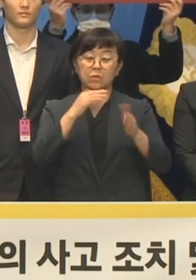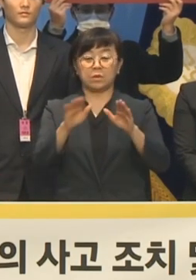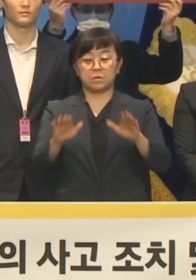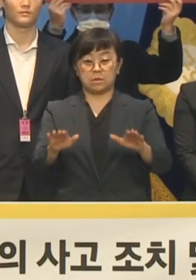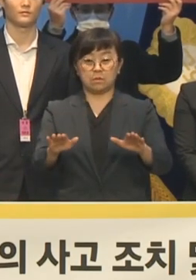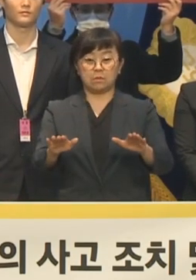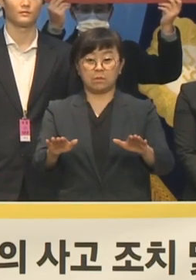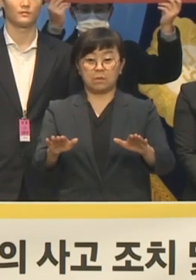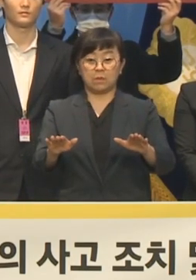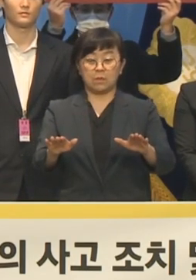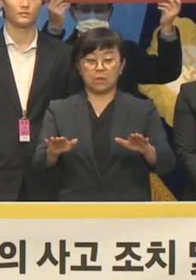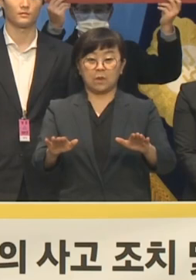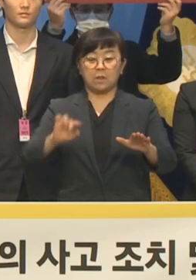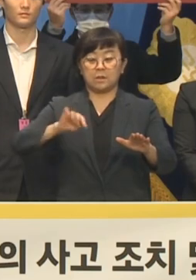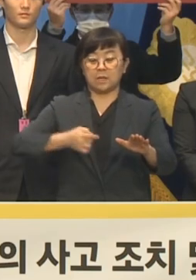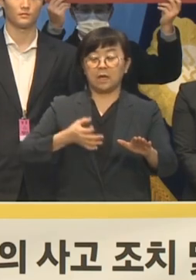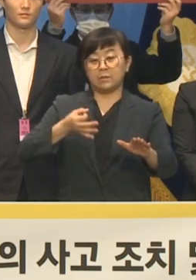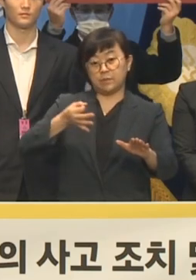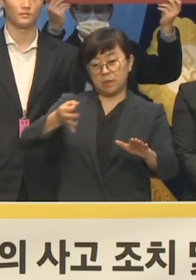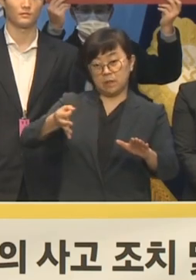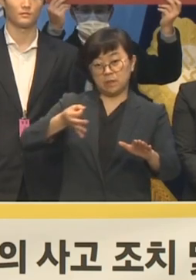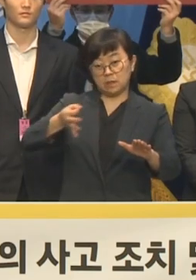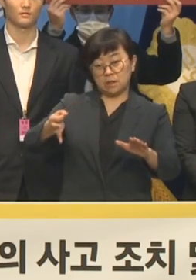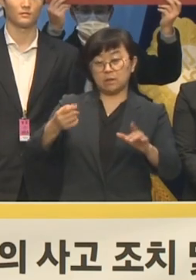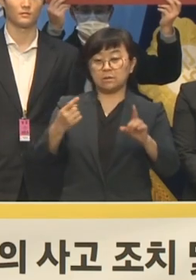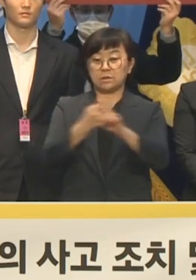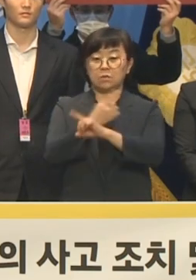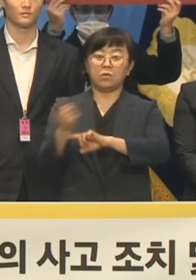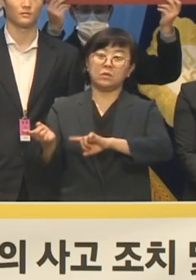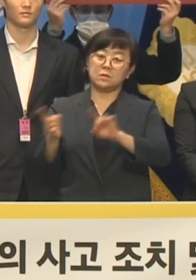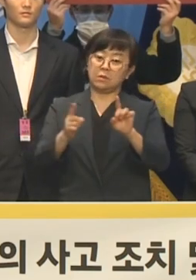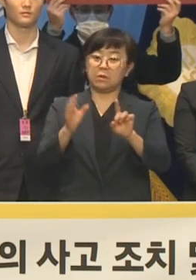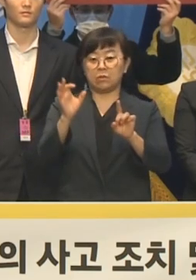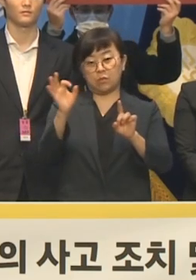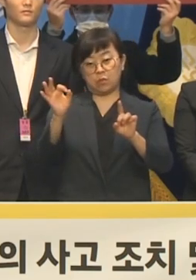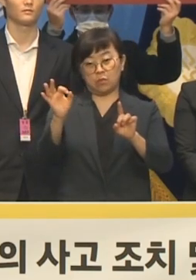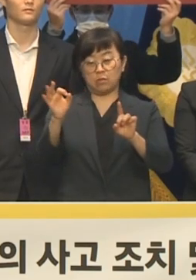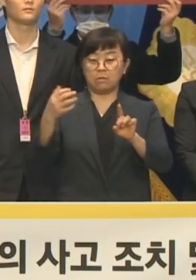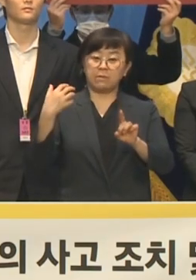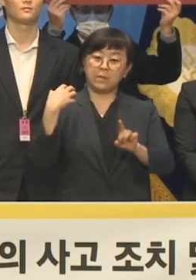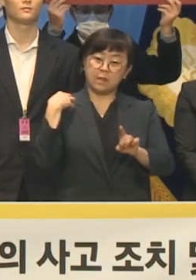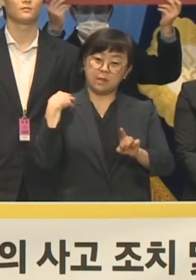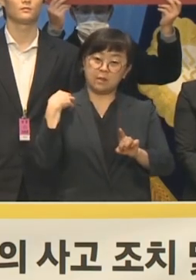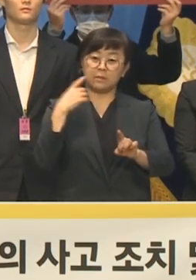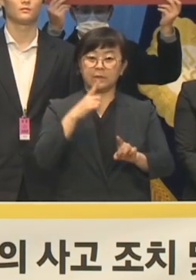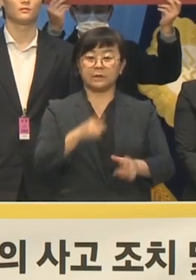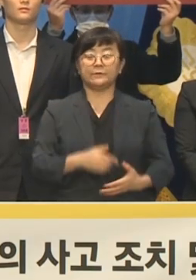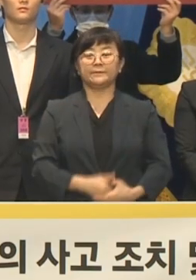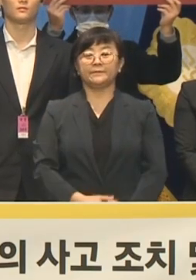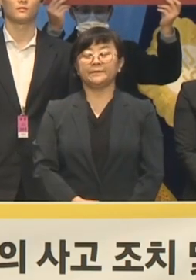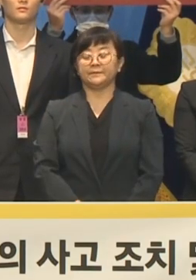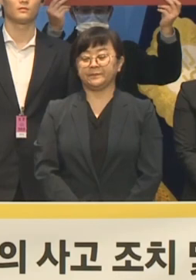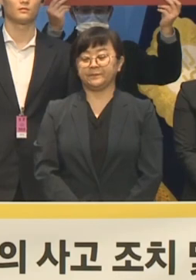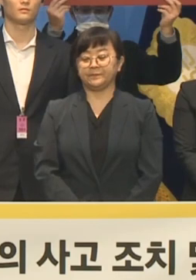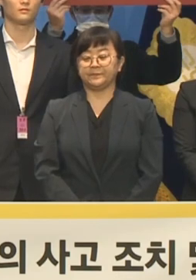현재 자비로 치료와 재활 비용을 충당하고 있다는 점입니다.